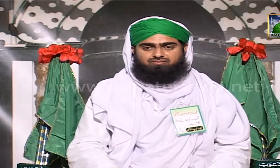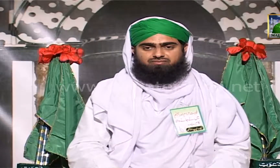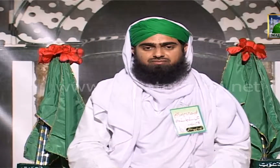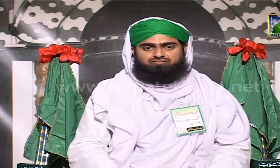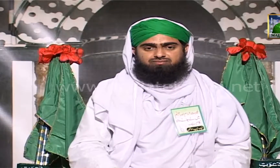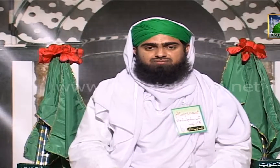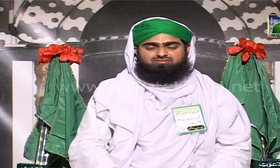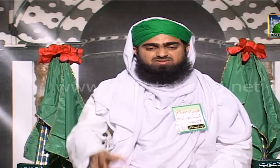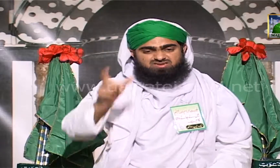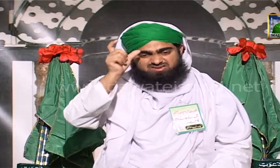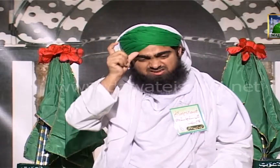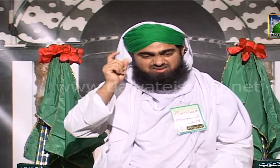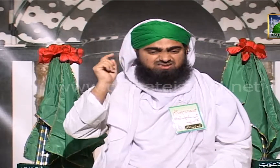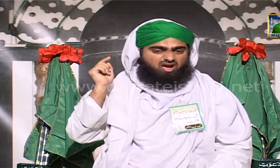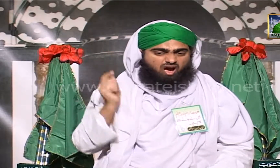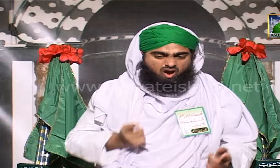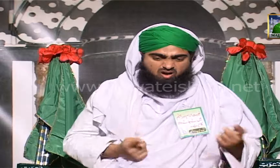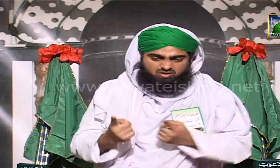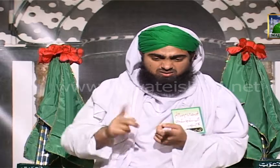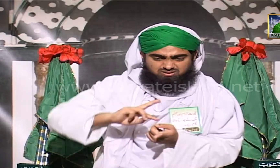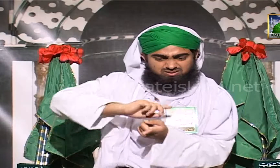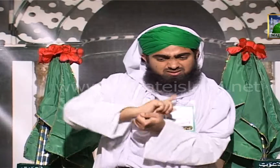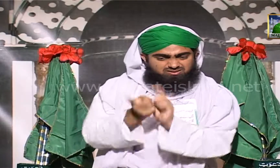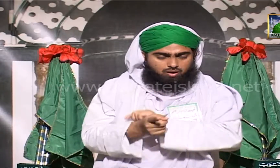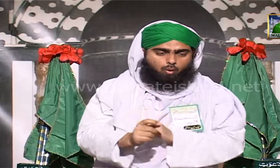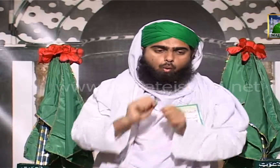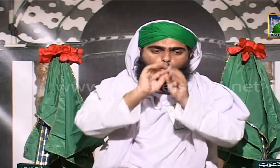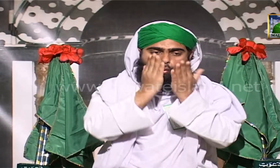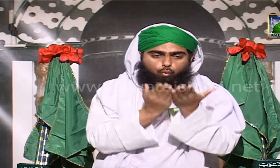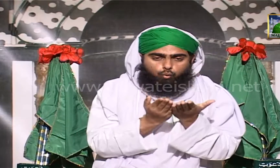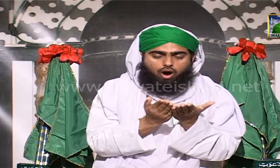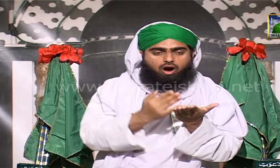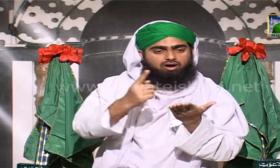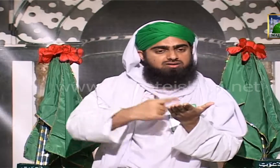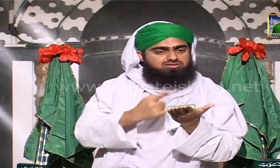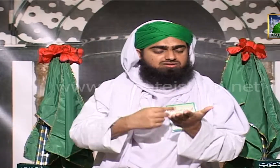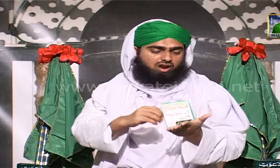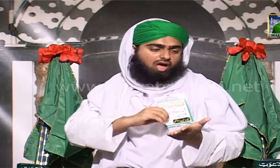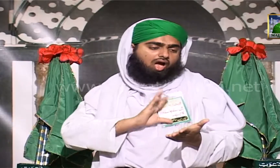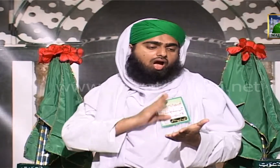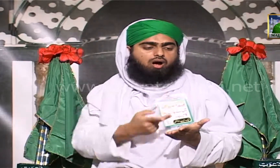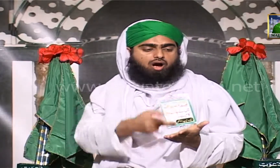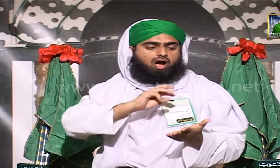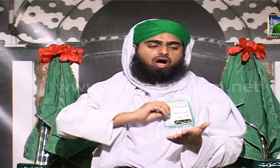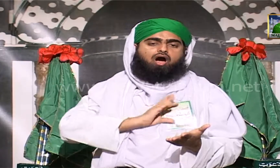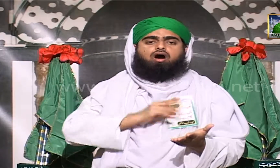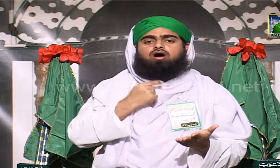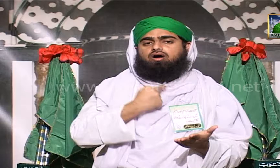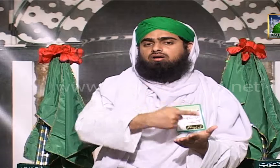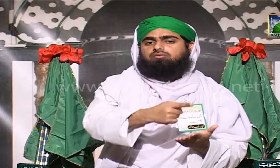کو شریعت کی پیروی کے لیے مجبور محض کر دے اور کسی صورت میں اسے اللہ